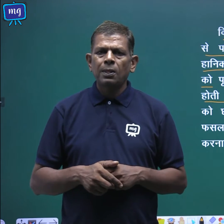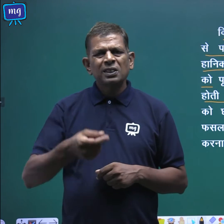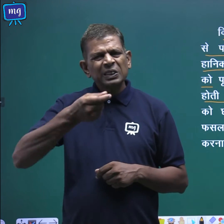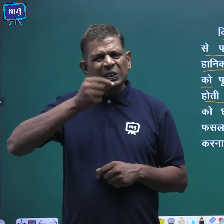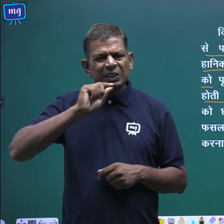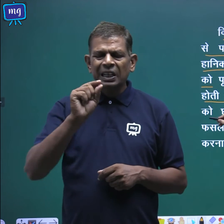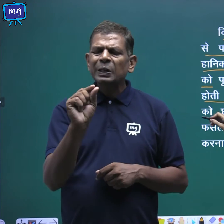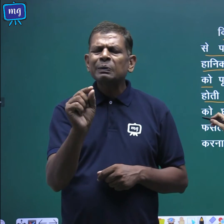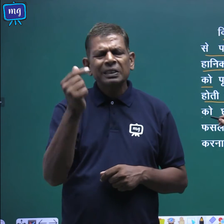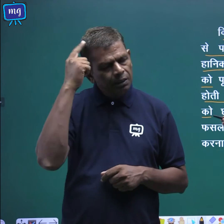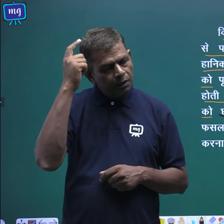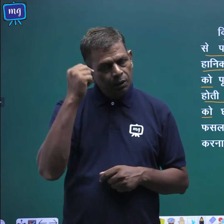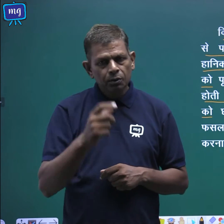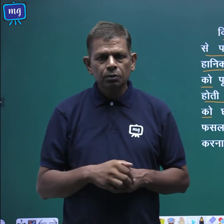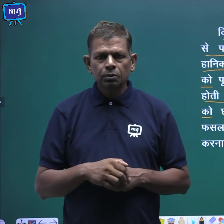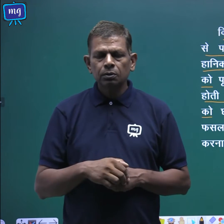को